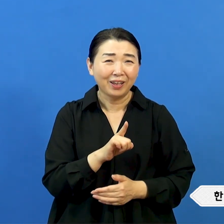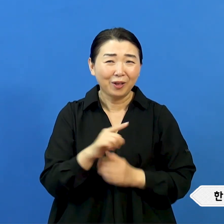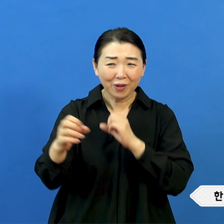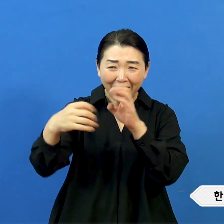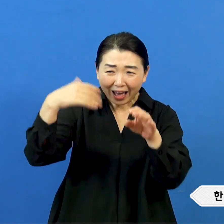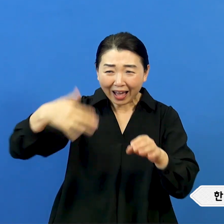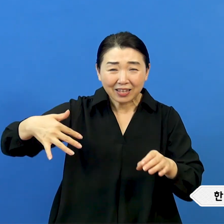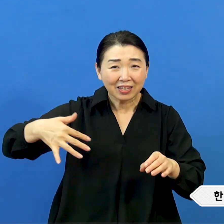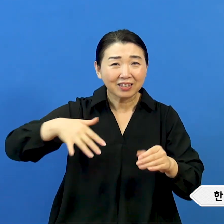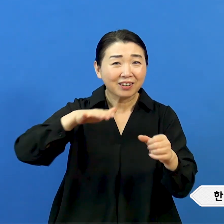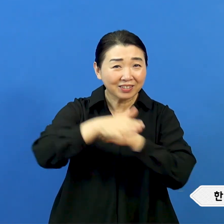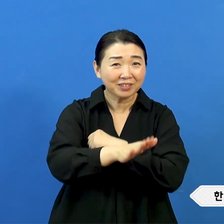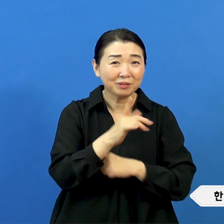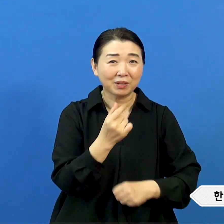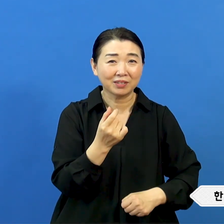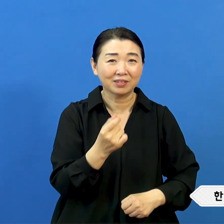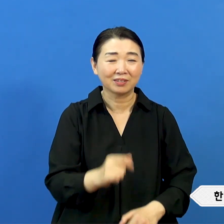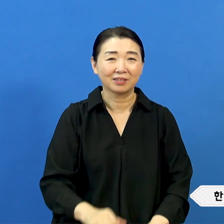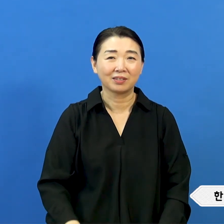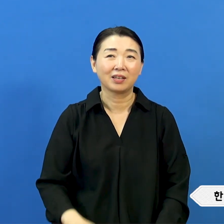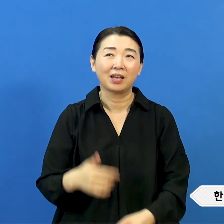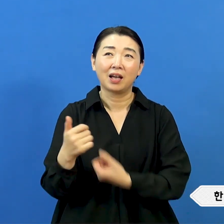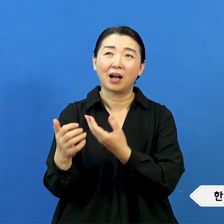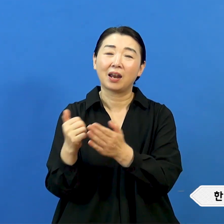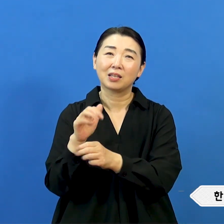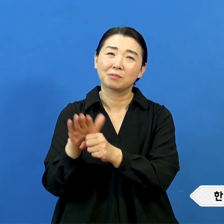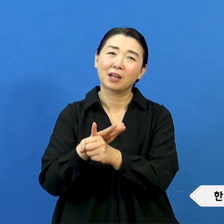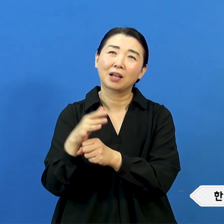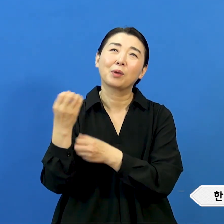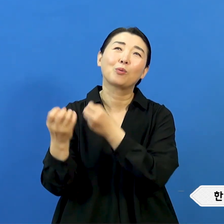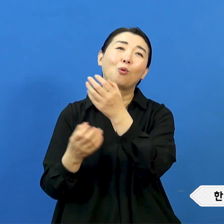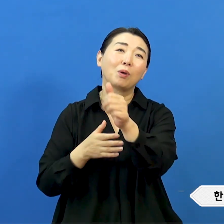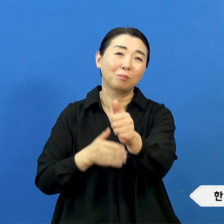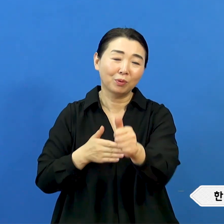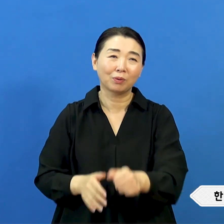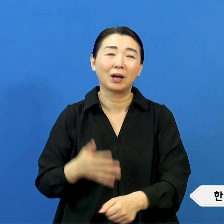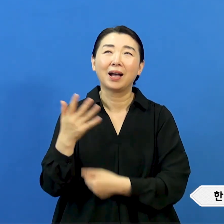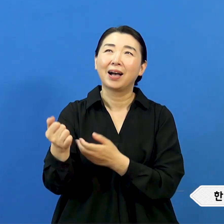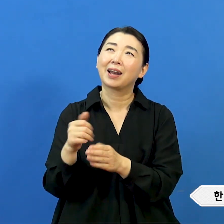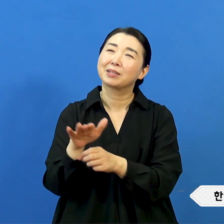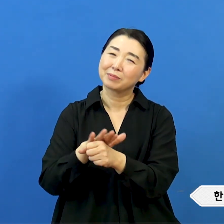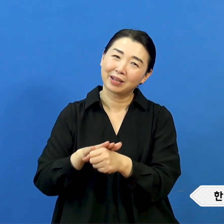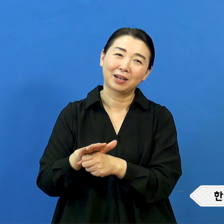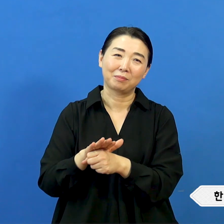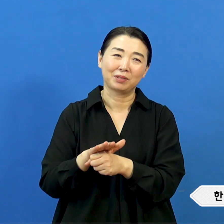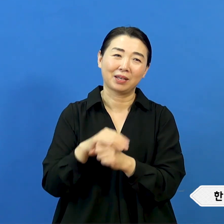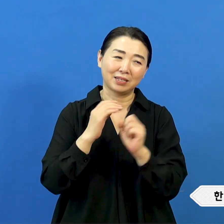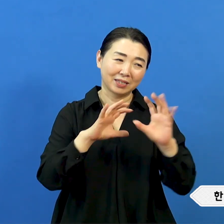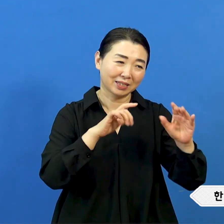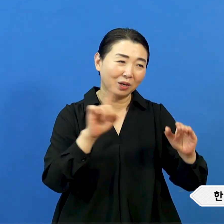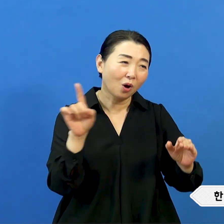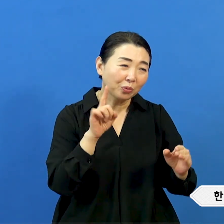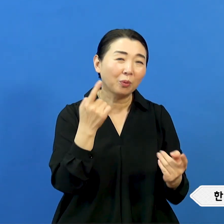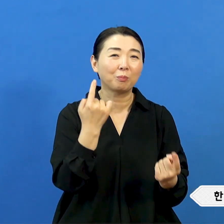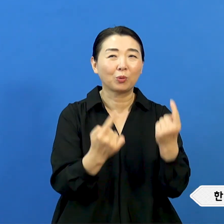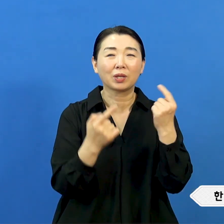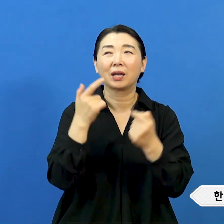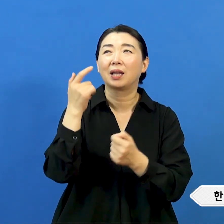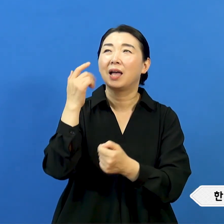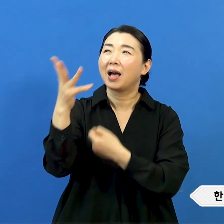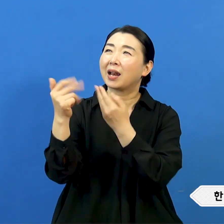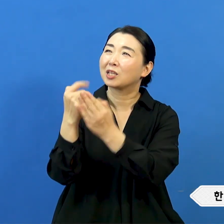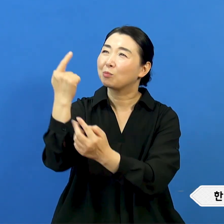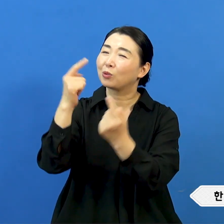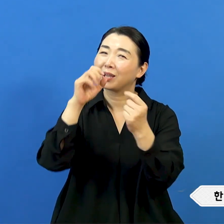그런 식으로만 했지. 사랑을 좀 고백하고, 하나님 사랑합니다, 이 세상에 어떤 것도 당신보다 더